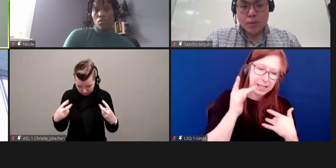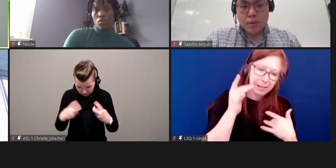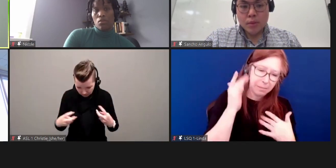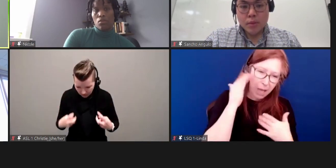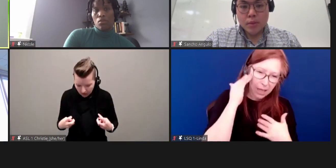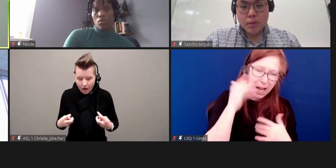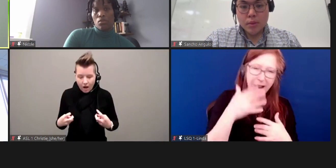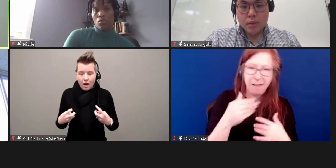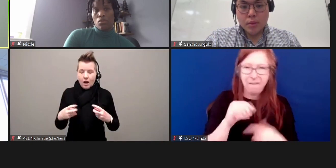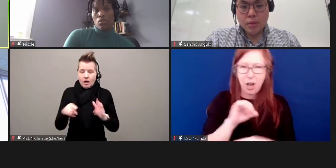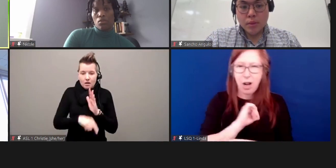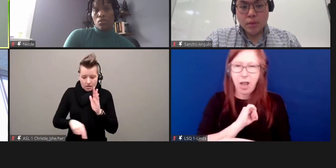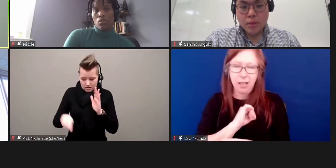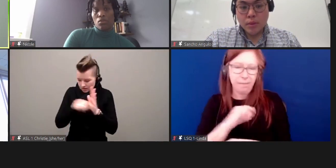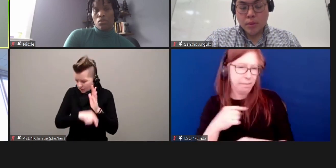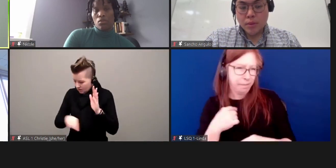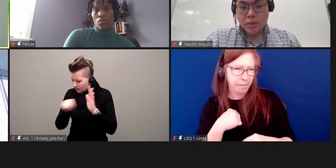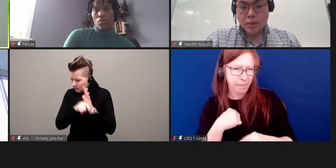Donc,